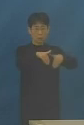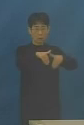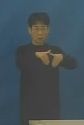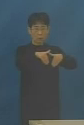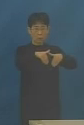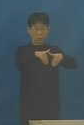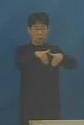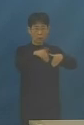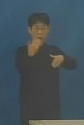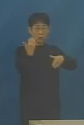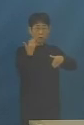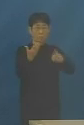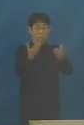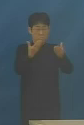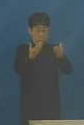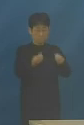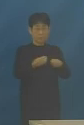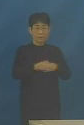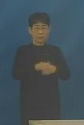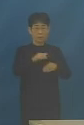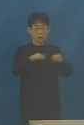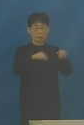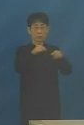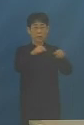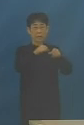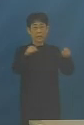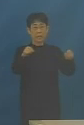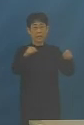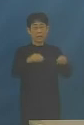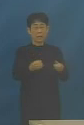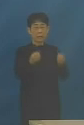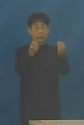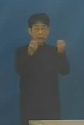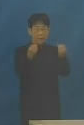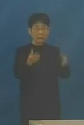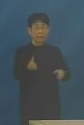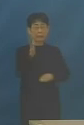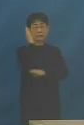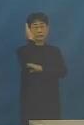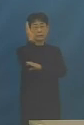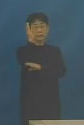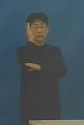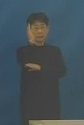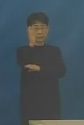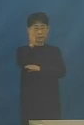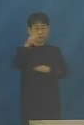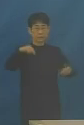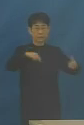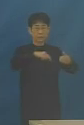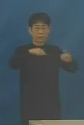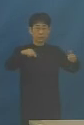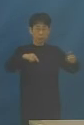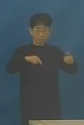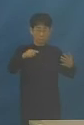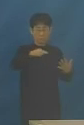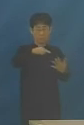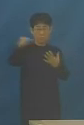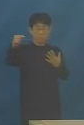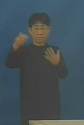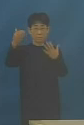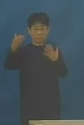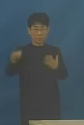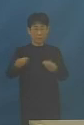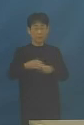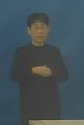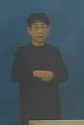しましたまあその結果として新しい政治の枠組みが選択をされたものであります